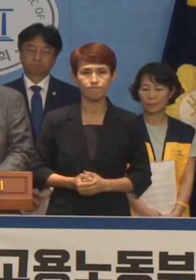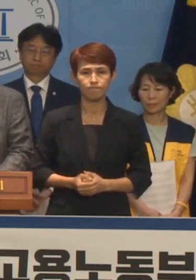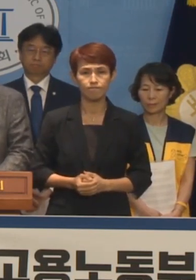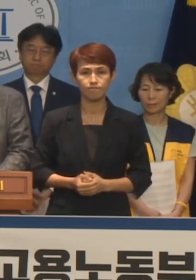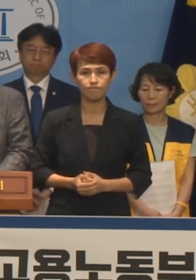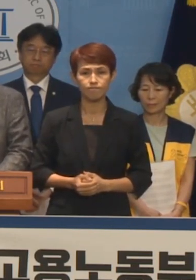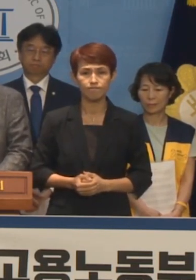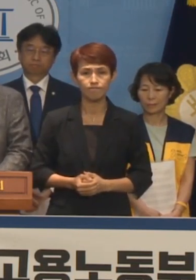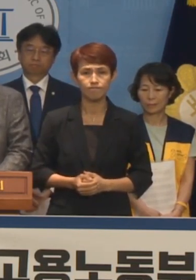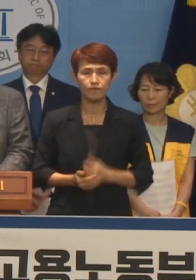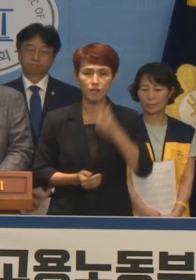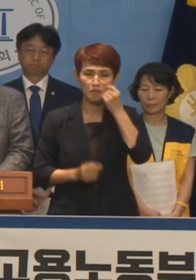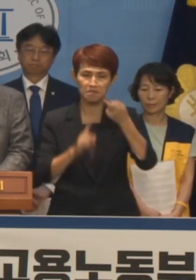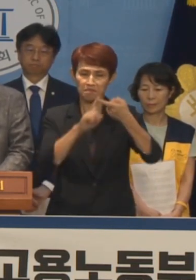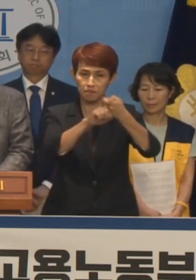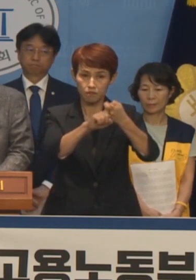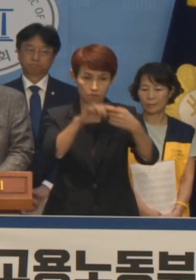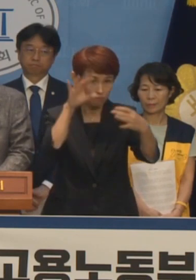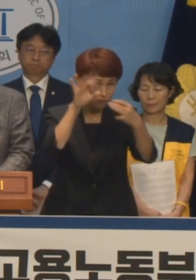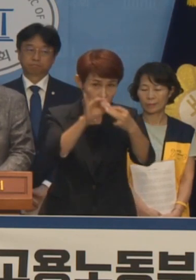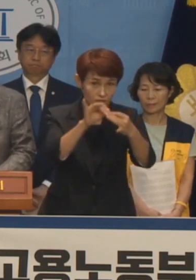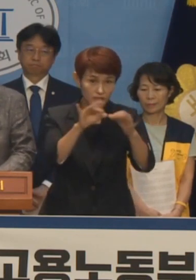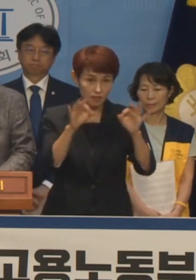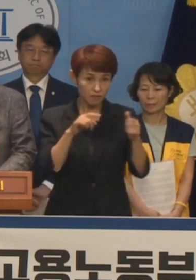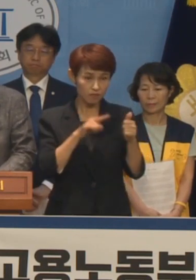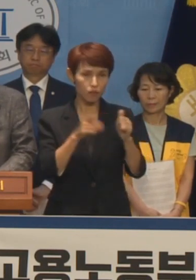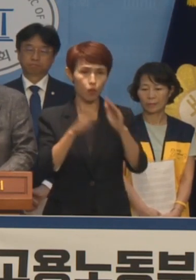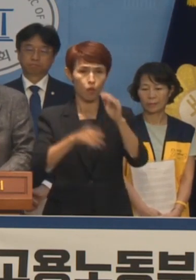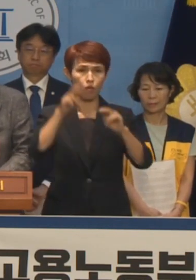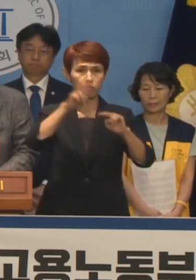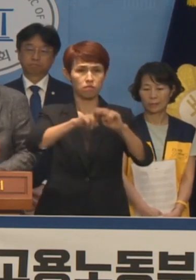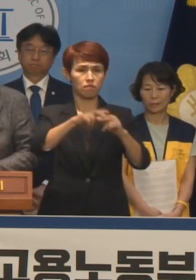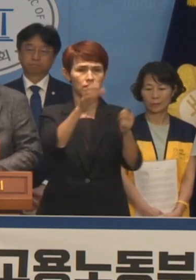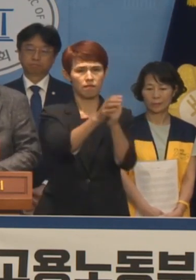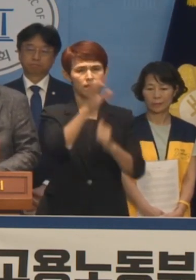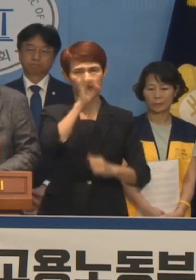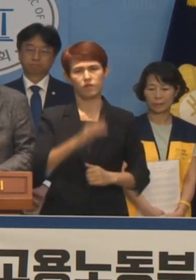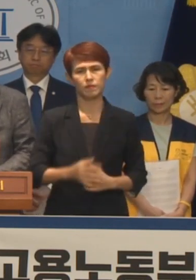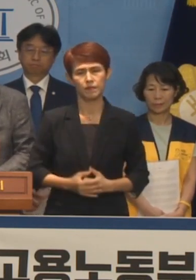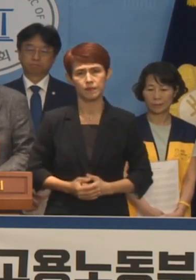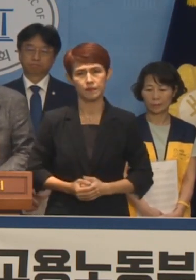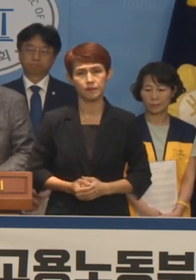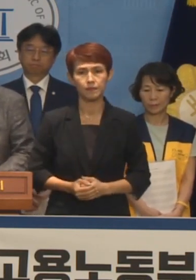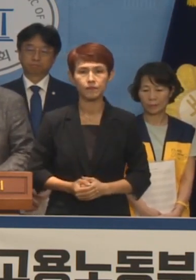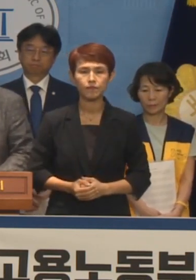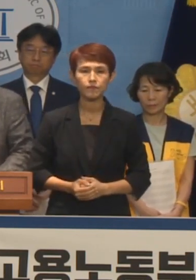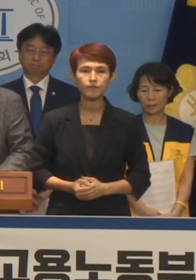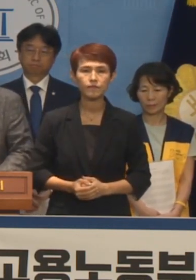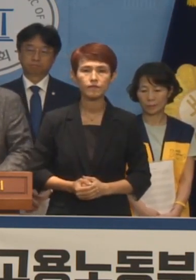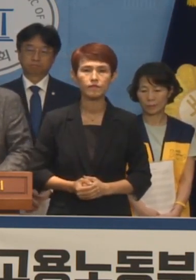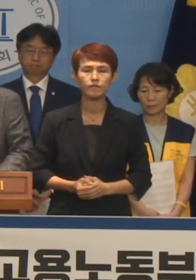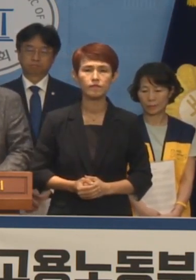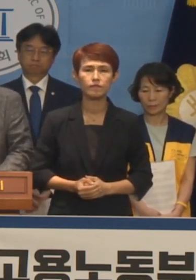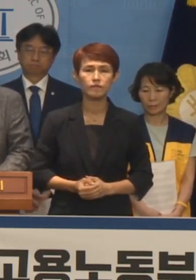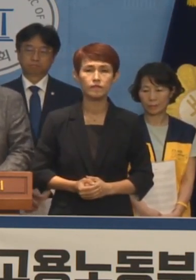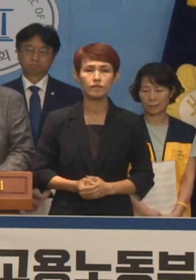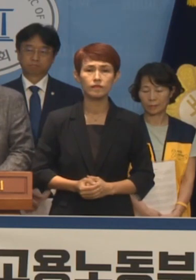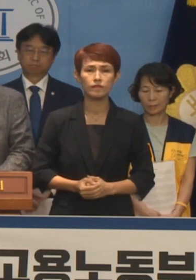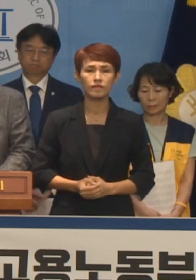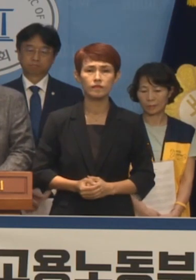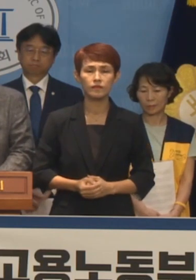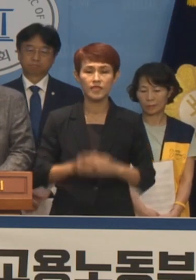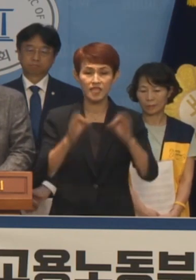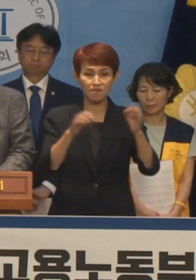뉴라이트에 동조하는 김문수 씨는 결코 대한민국의 공직을 맡아서는 안 된다고 생각을 합니다. 한 가지만 강조하겠습니다.